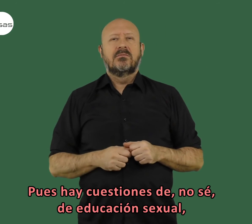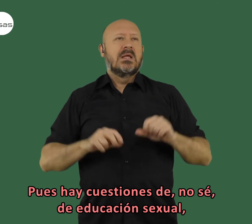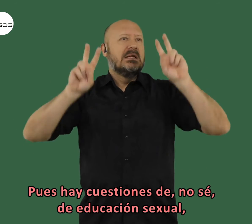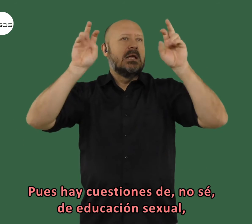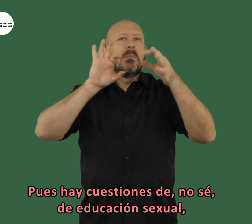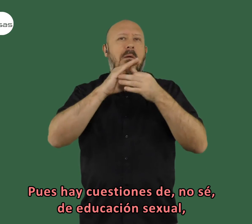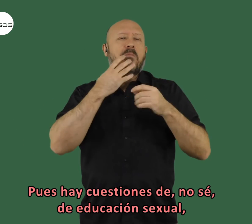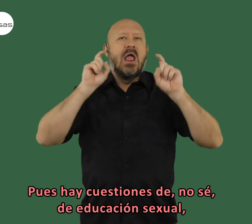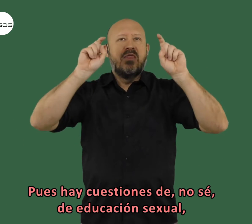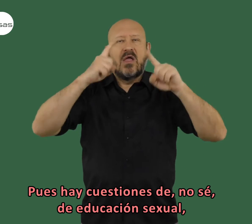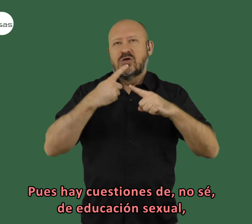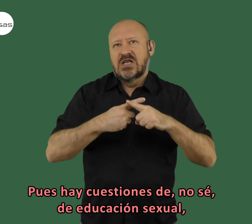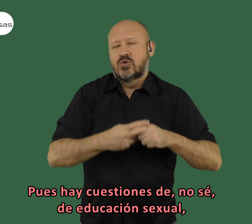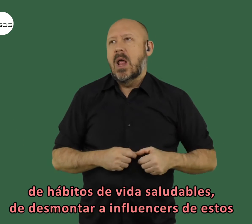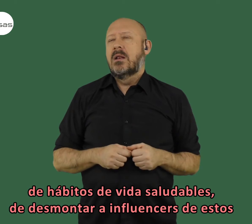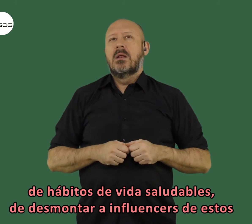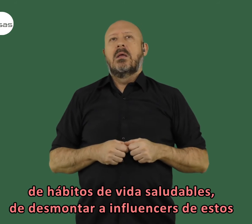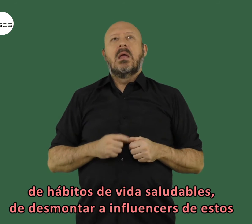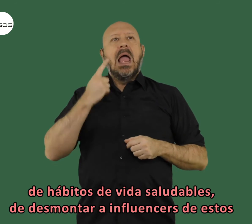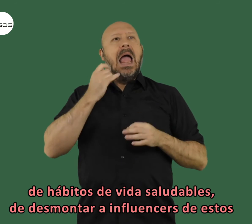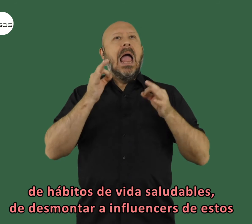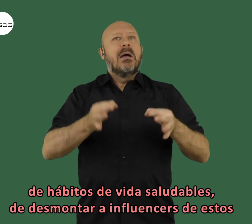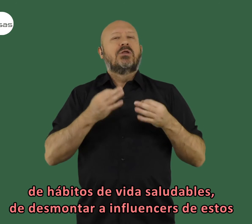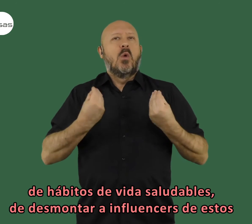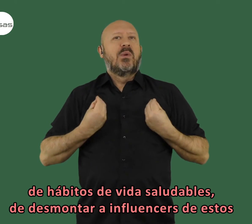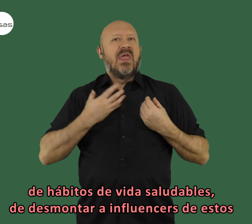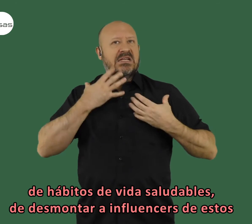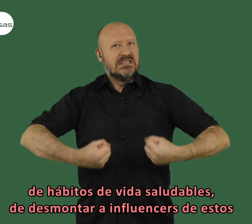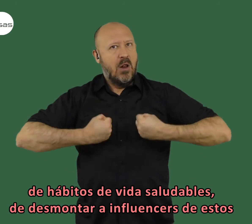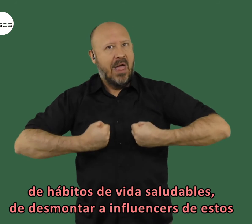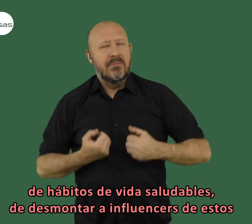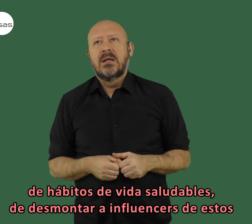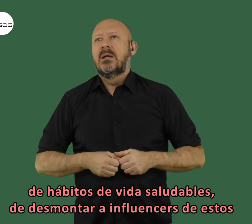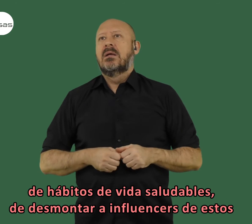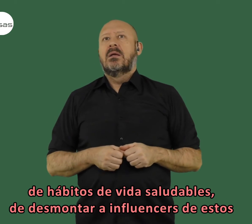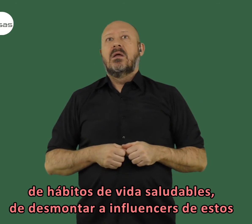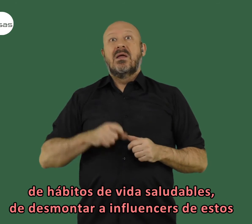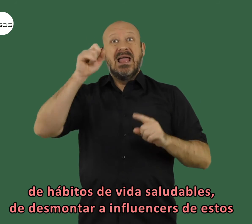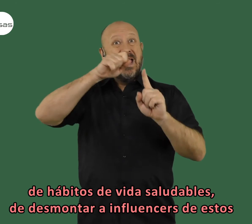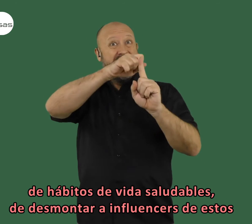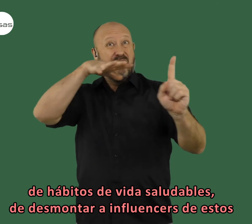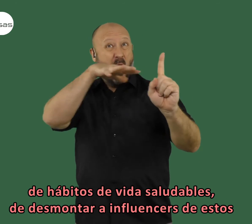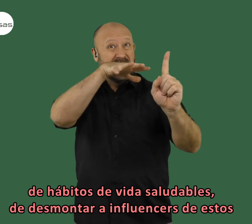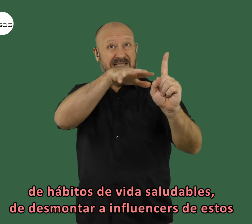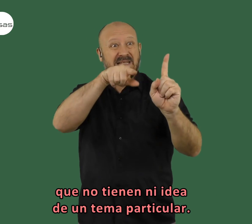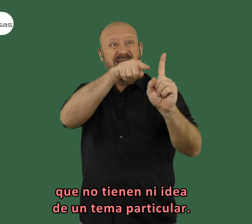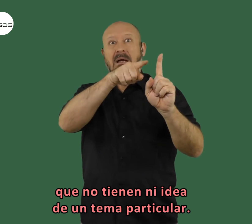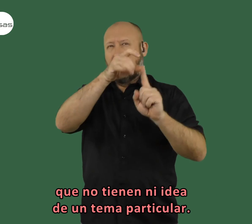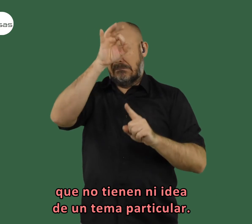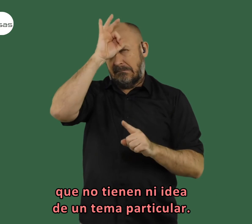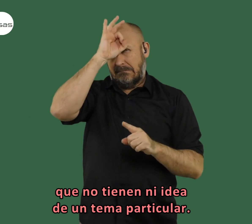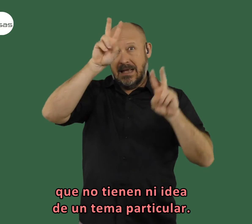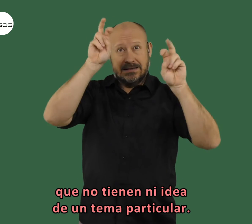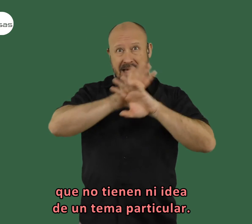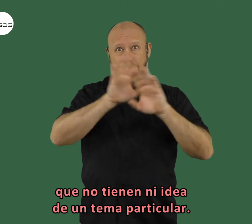Pues hay cuestiones de, no sé, de educación sexual, de hábitos de vida saludables, de desmontar a influencers de estos que